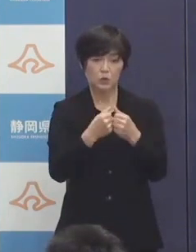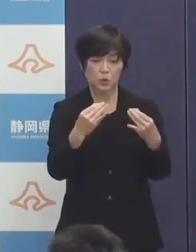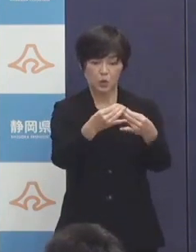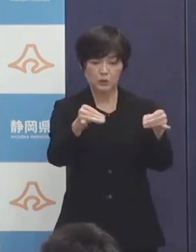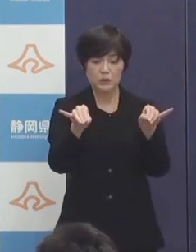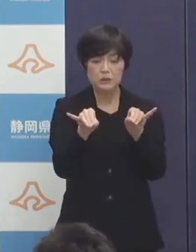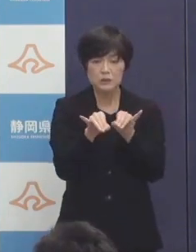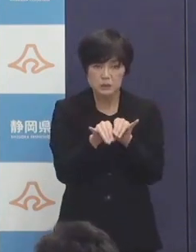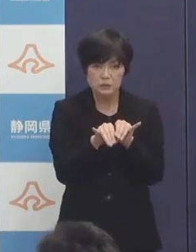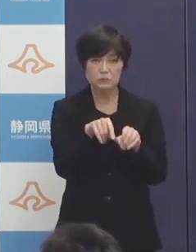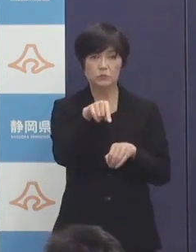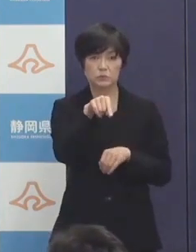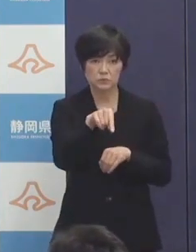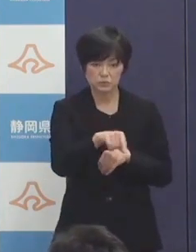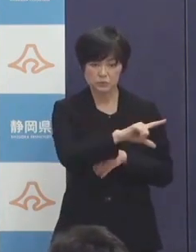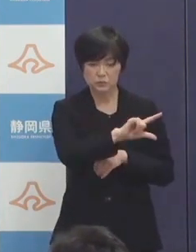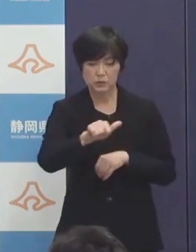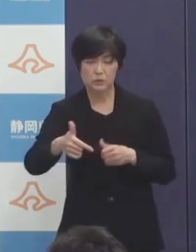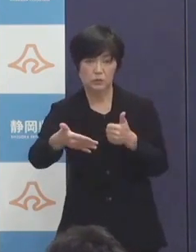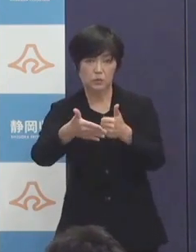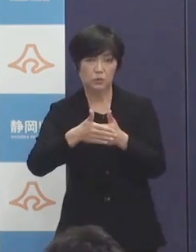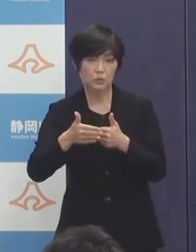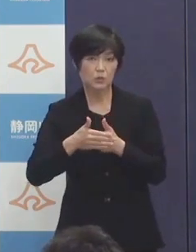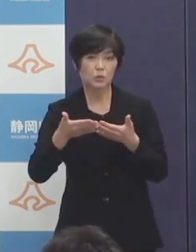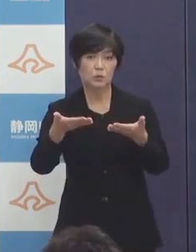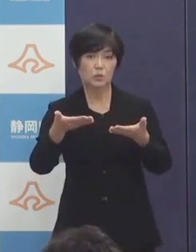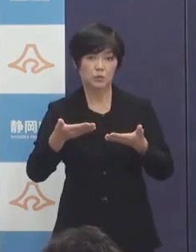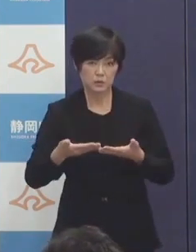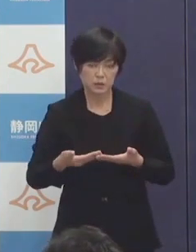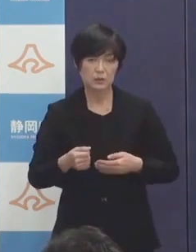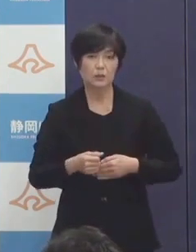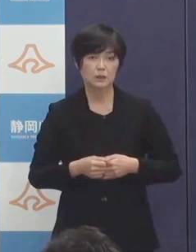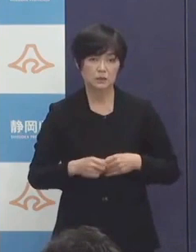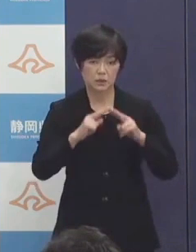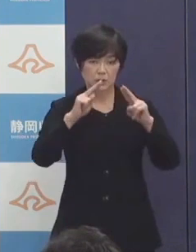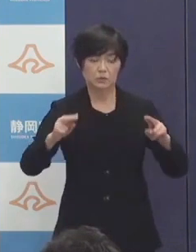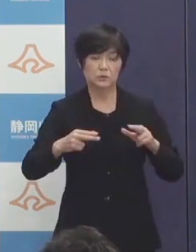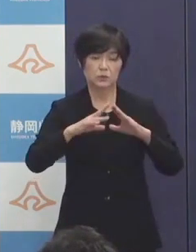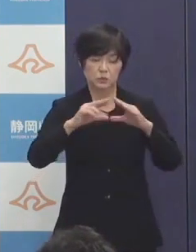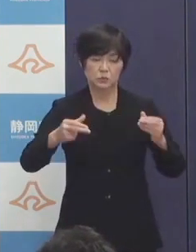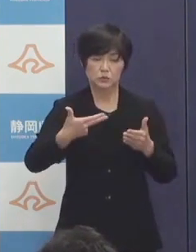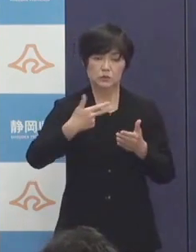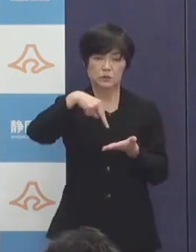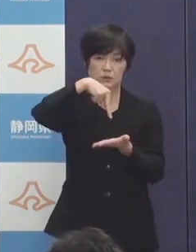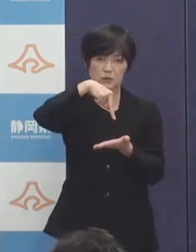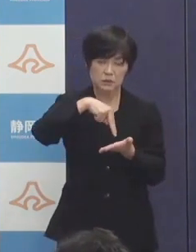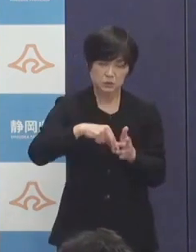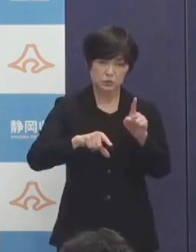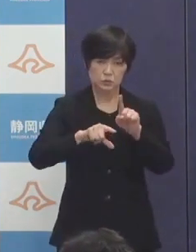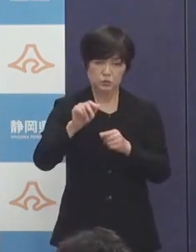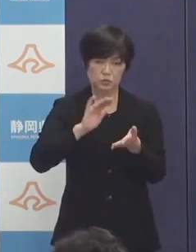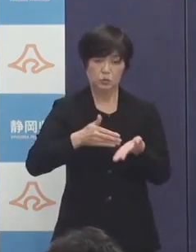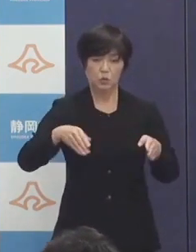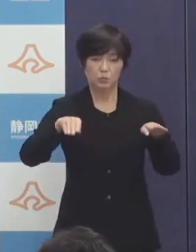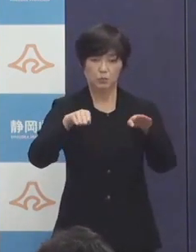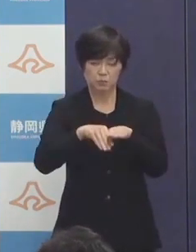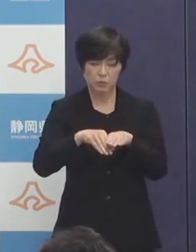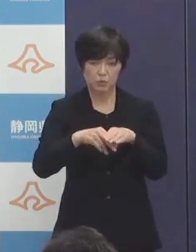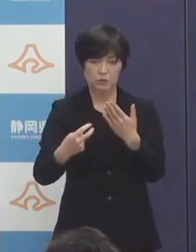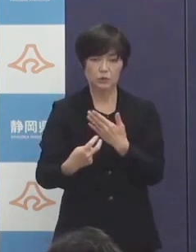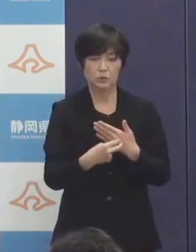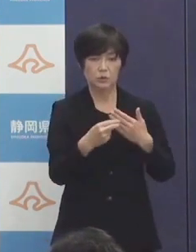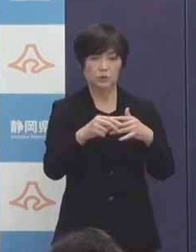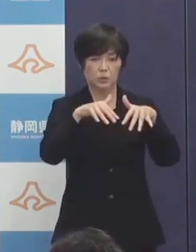称 TIPT などのご協力をいただきまして、富士市立中央病院の医療体制を支援いたしま